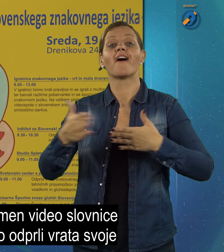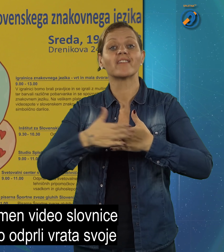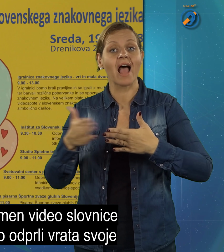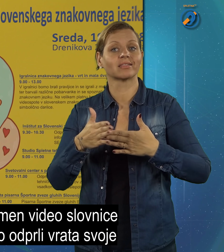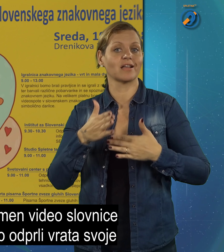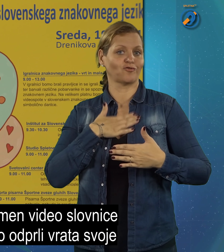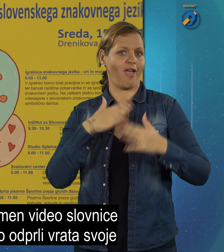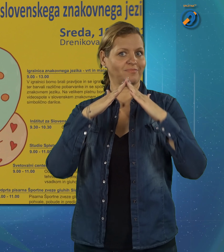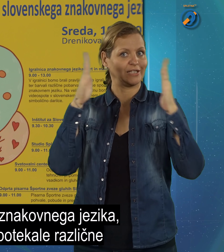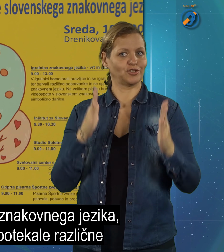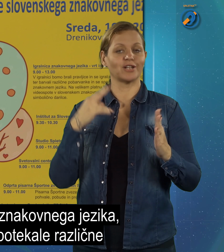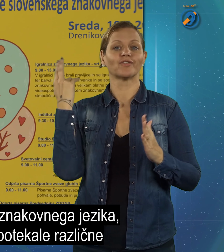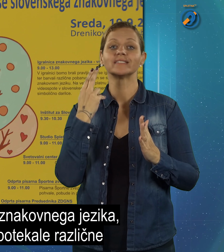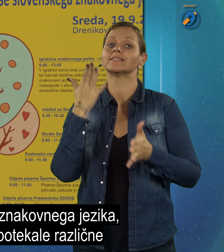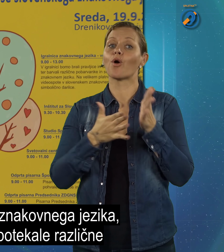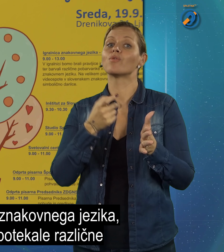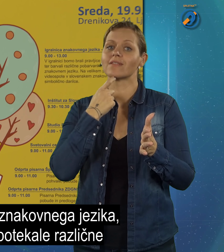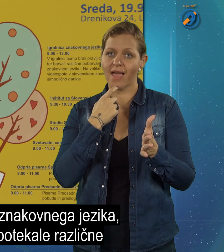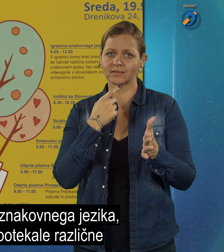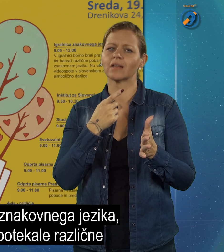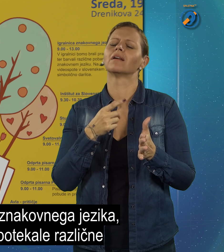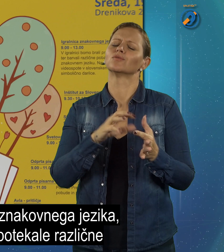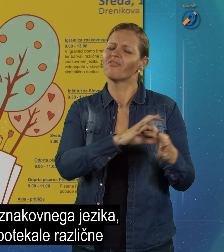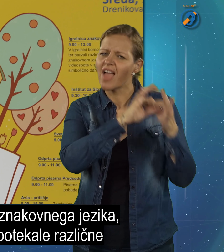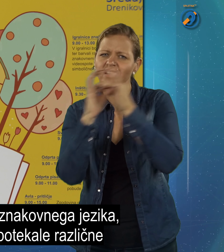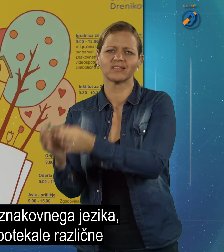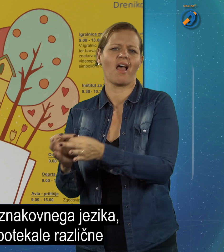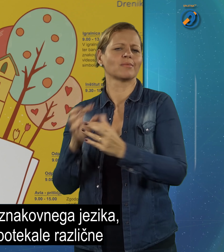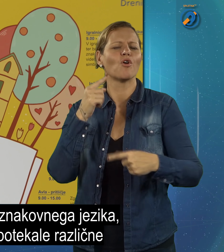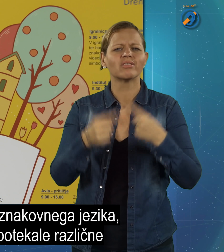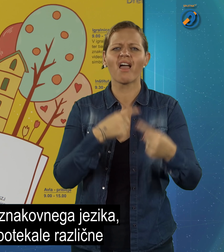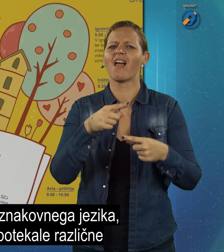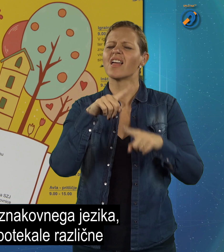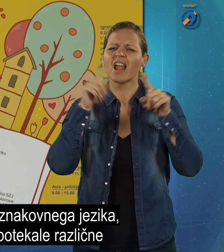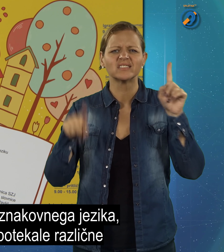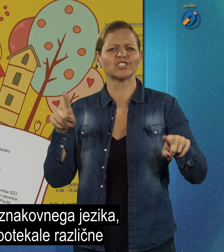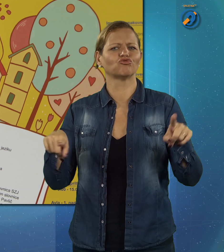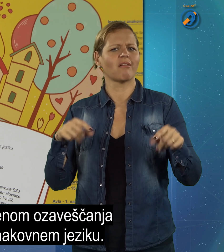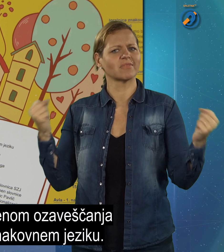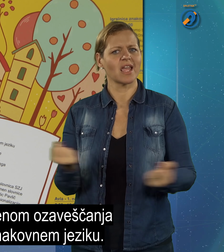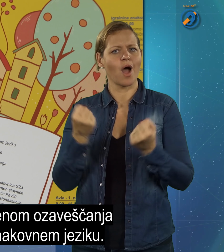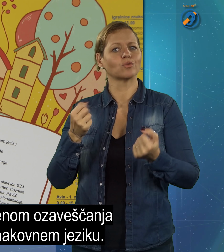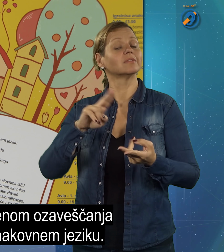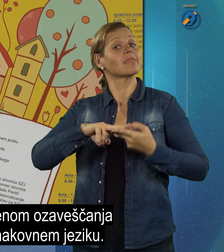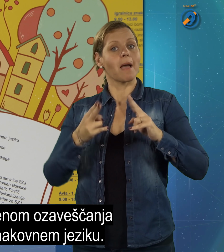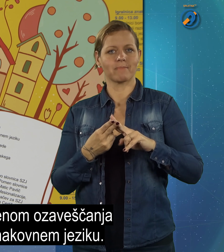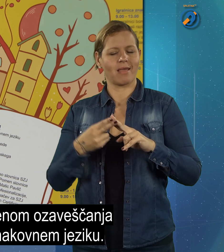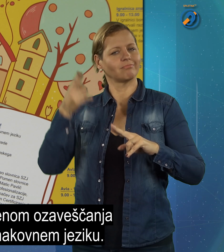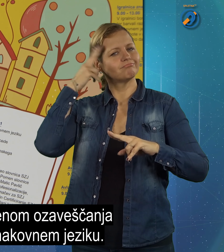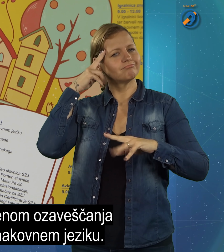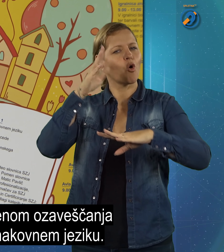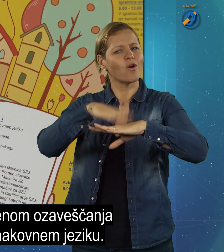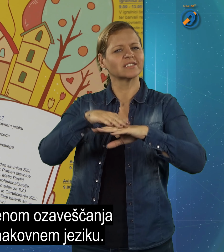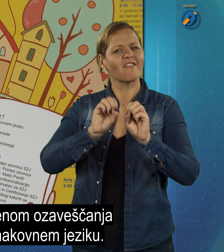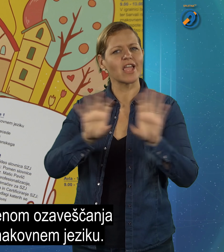hiše slovenskega znakovnega jezika, kjer so ves dan potekale različne dejavnosti z namenom ozaveščanja